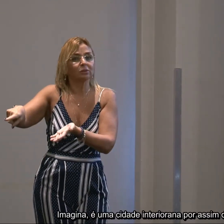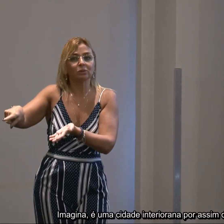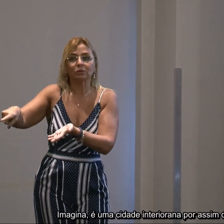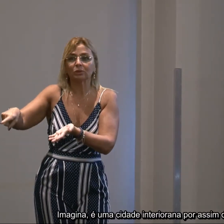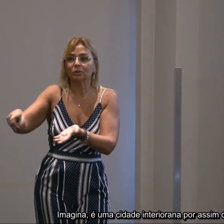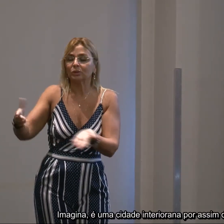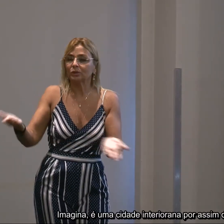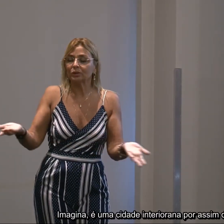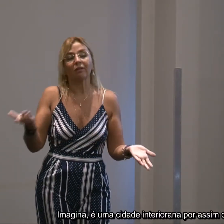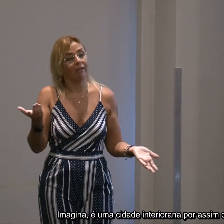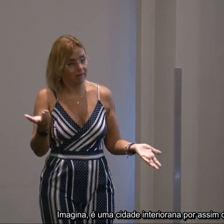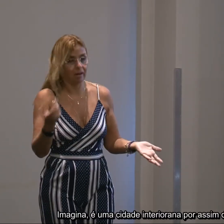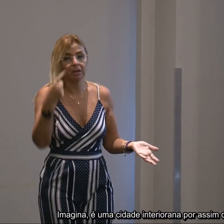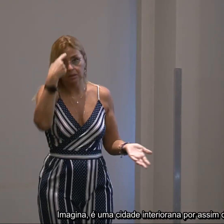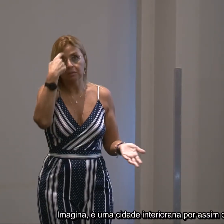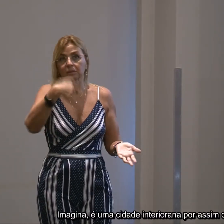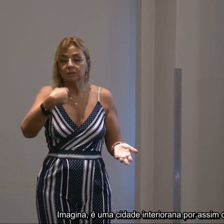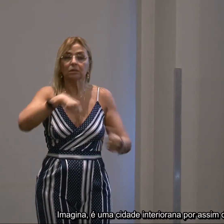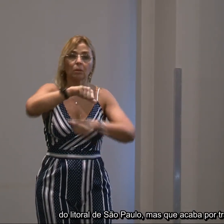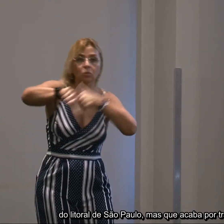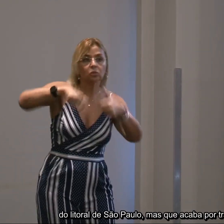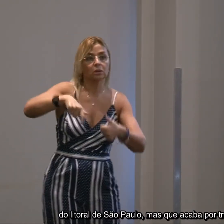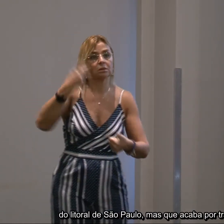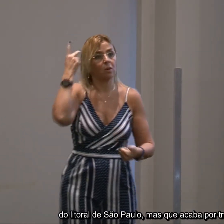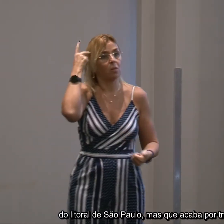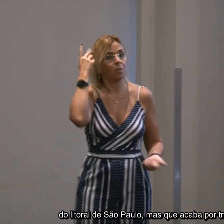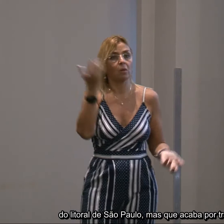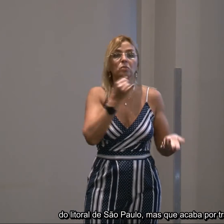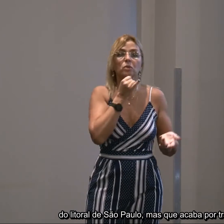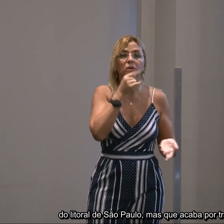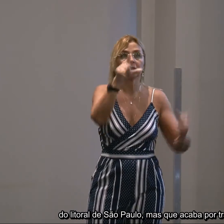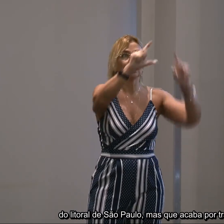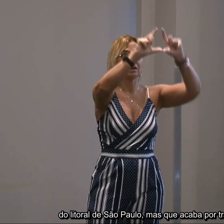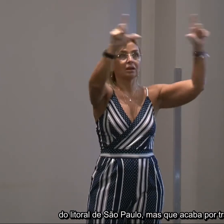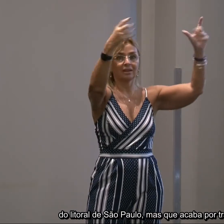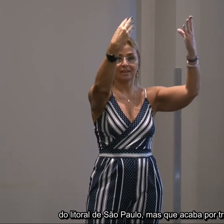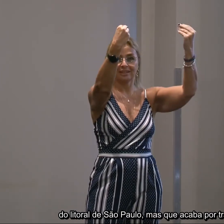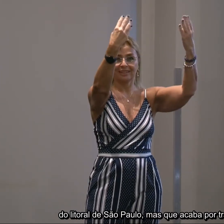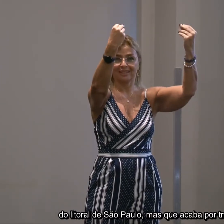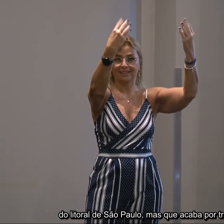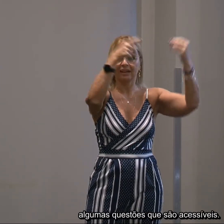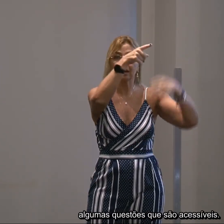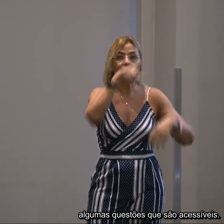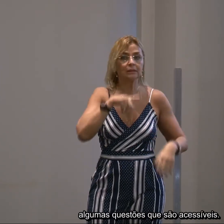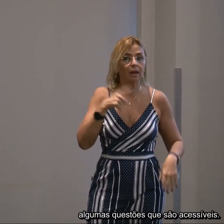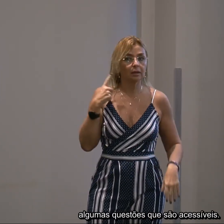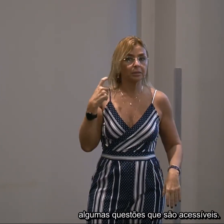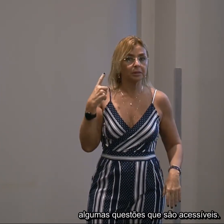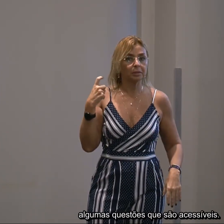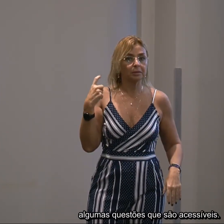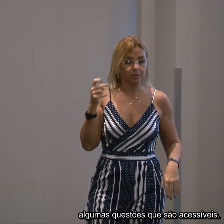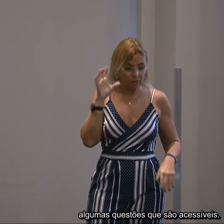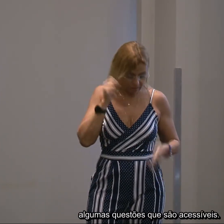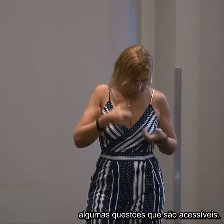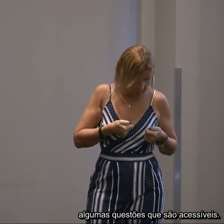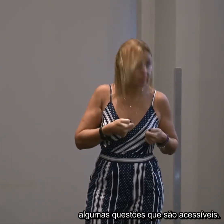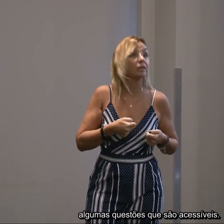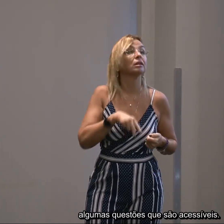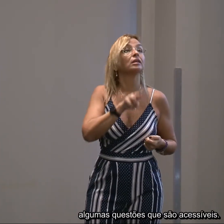cidade interiorana, por assim dizer, do litoral de São Paulo, mas que acaba por trazer algumas questões que são acessíveis, né? A